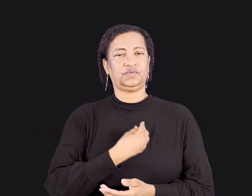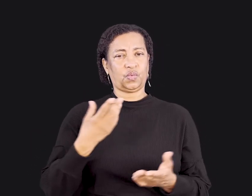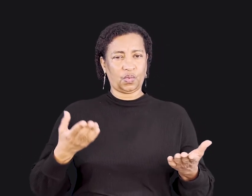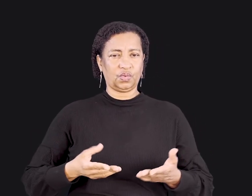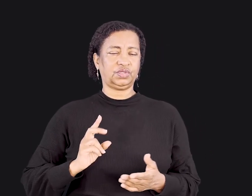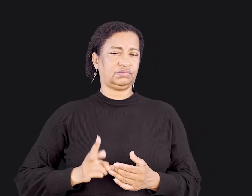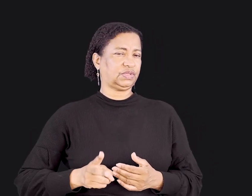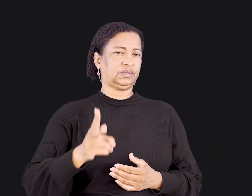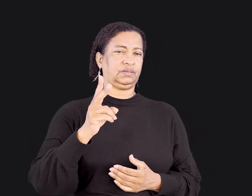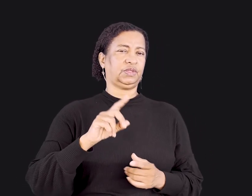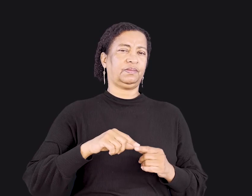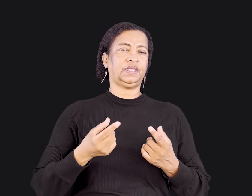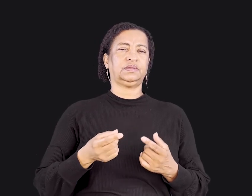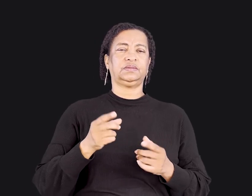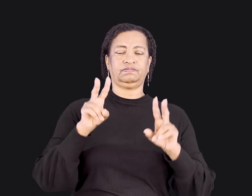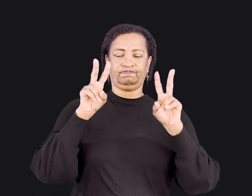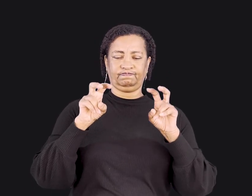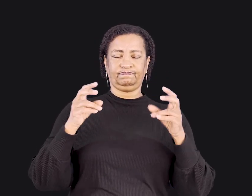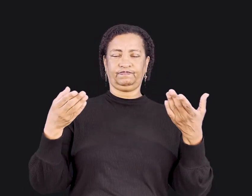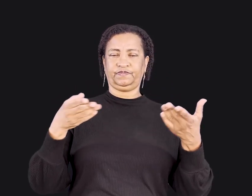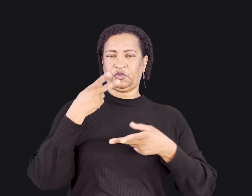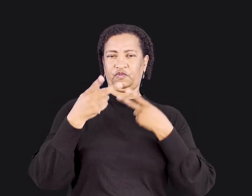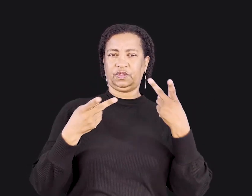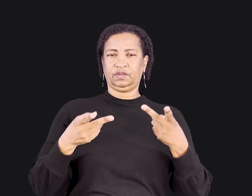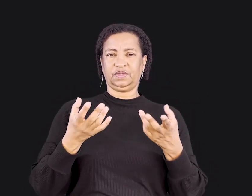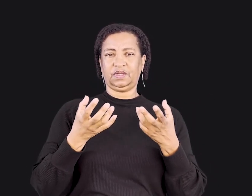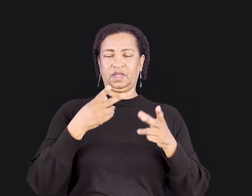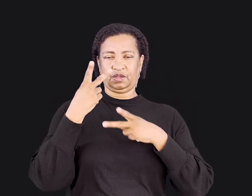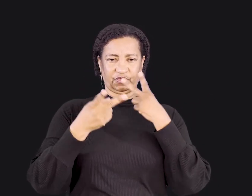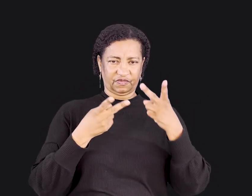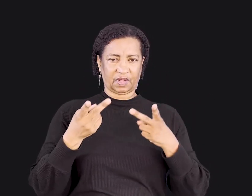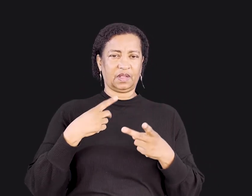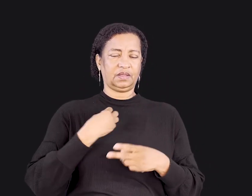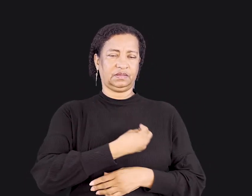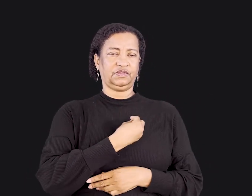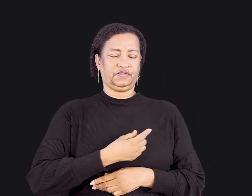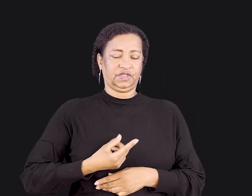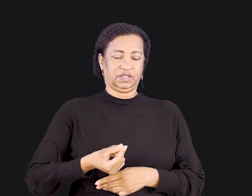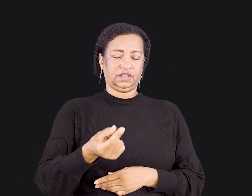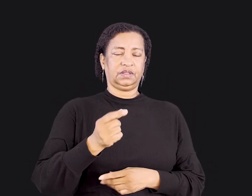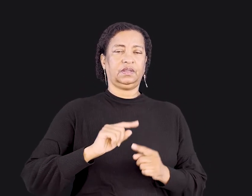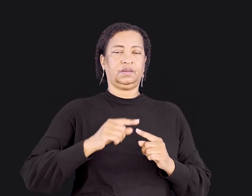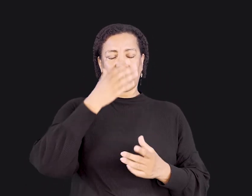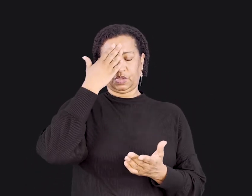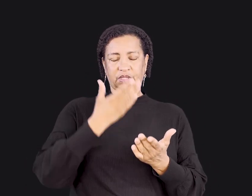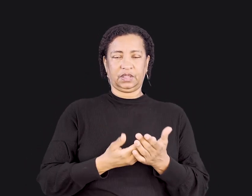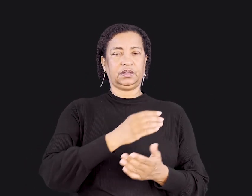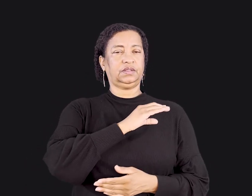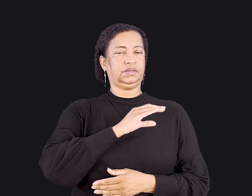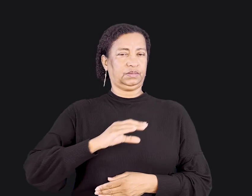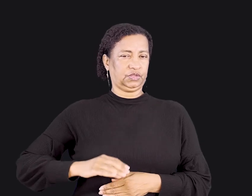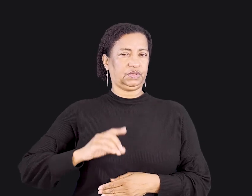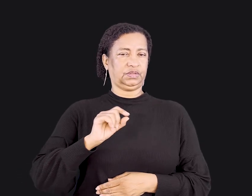existirei. Mas não é sobre isso que estamos falando. O que queremos dizer sobre vida eterna, porque cremos em Cristo, é o seguinte. Cristo